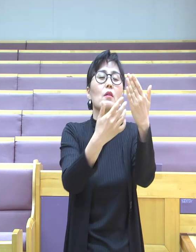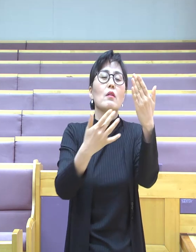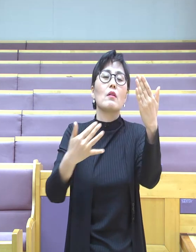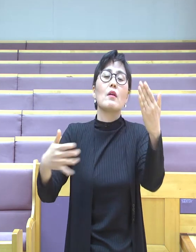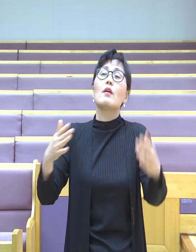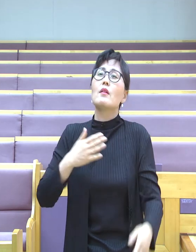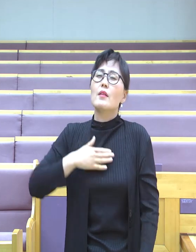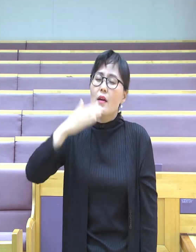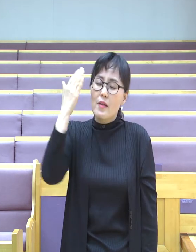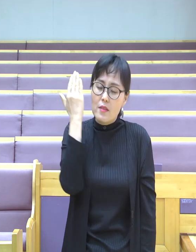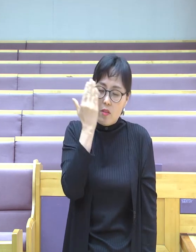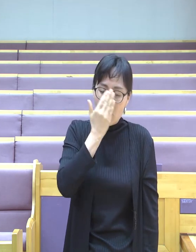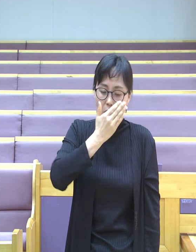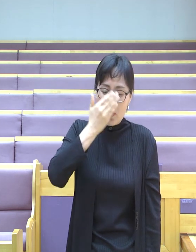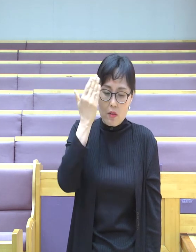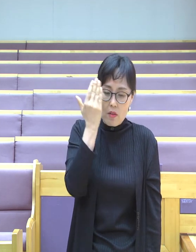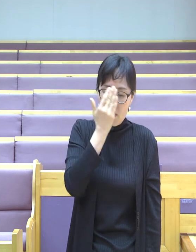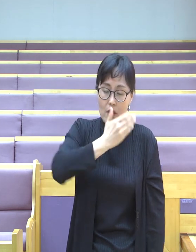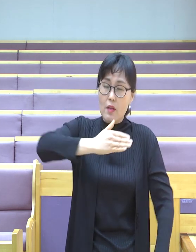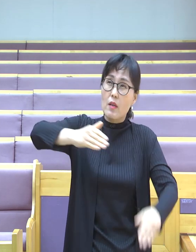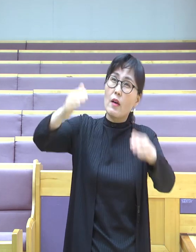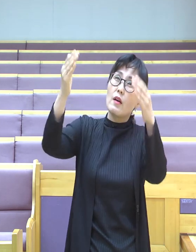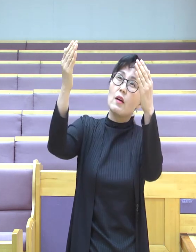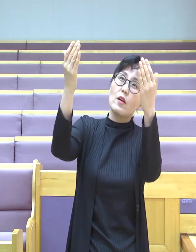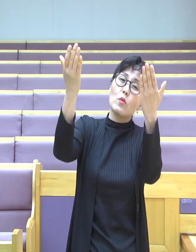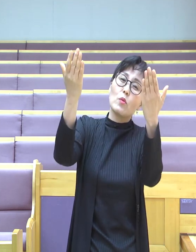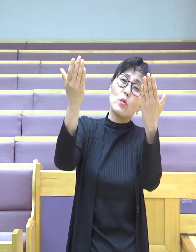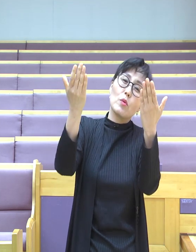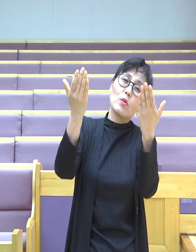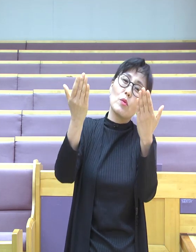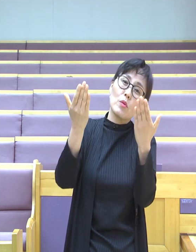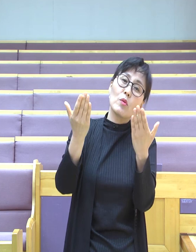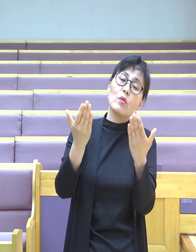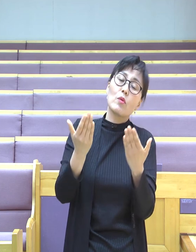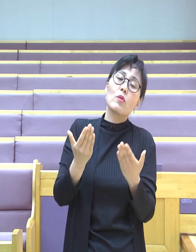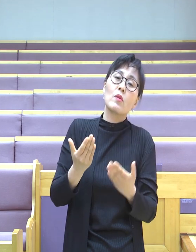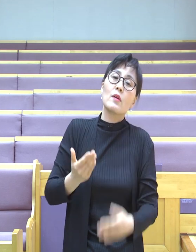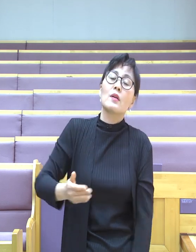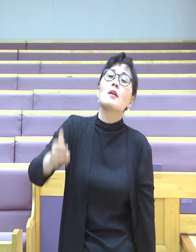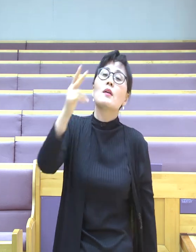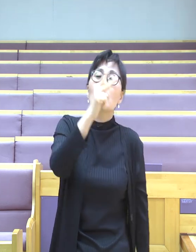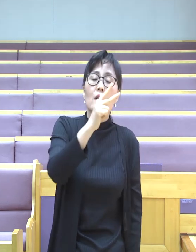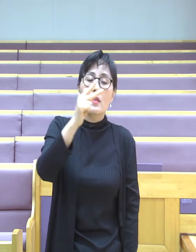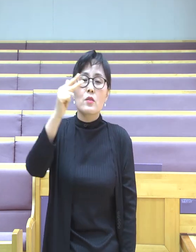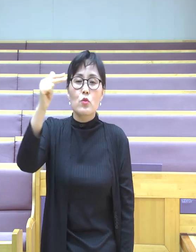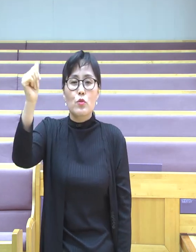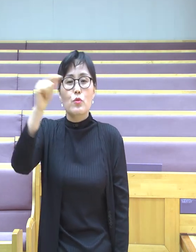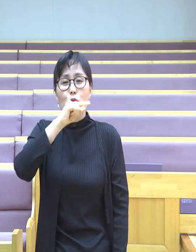주보혈 날 정결케 하고